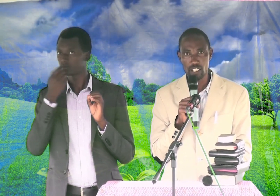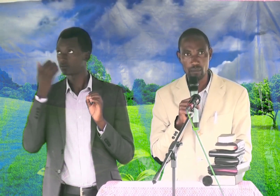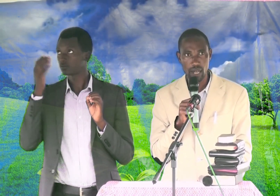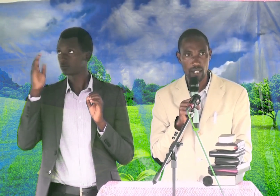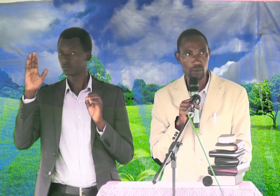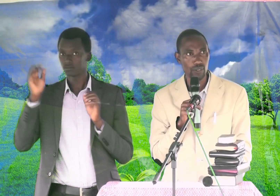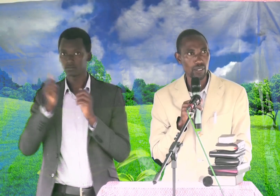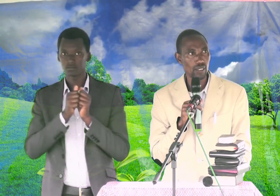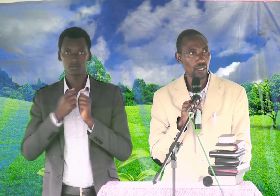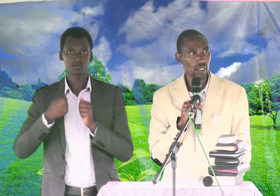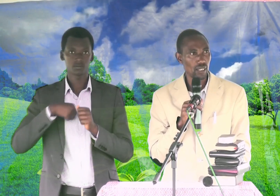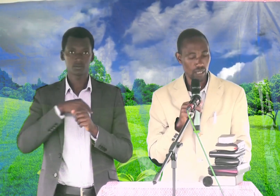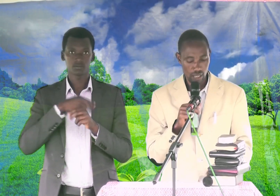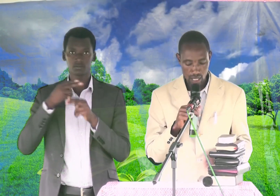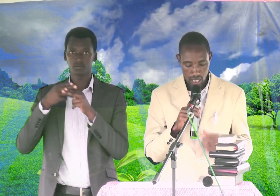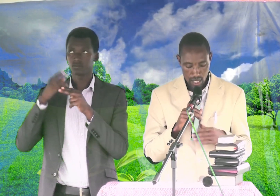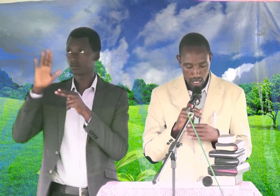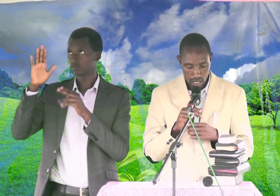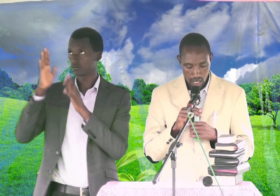ry'Imana nirihimbazwe.